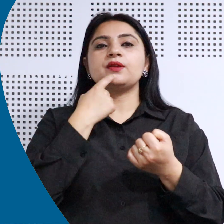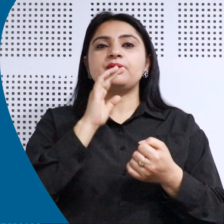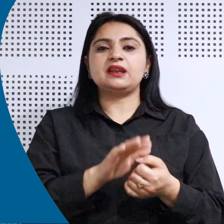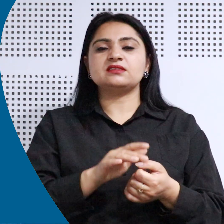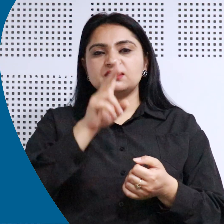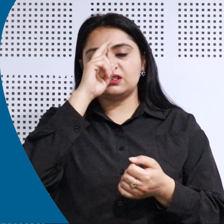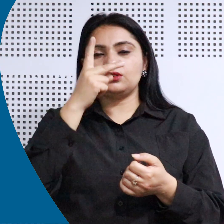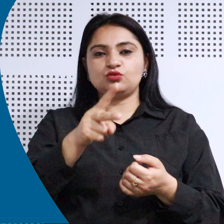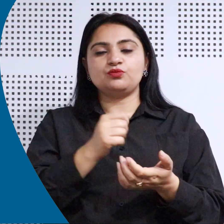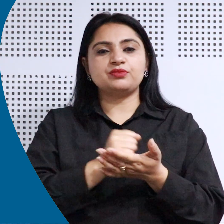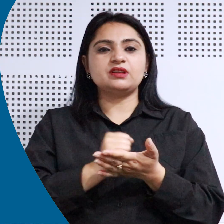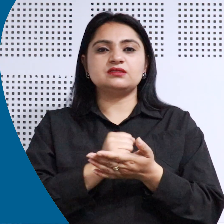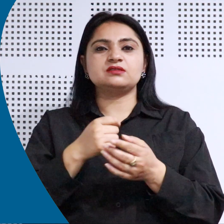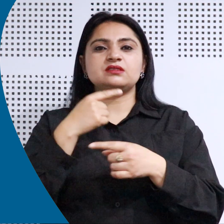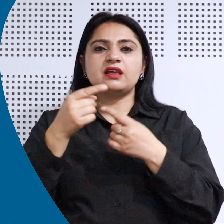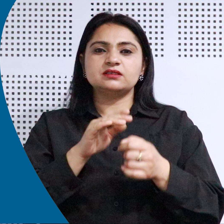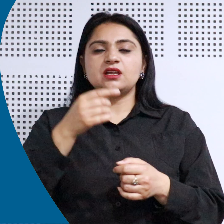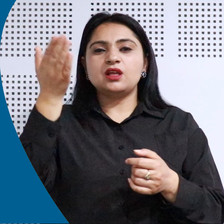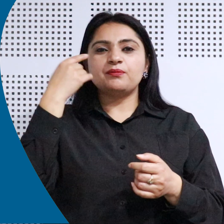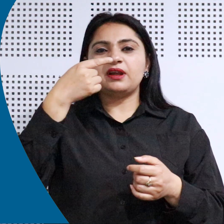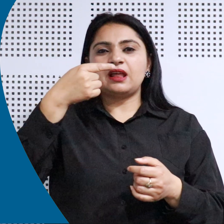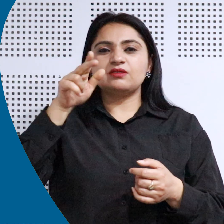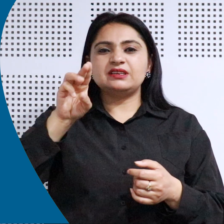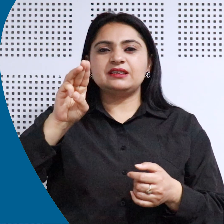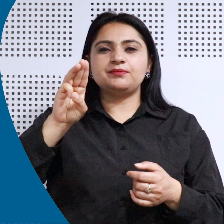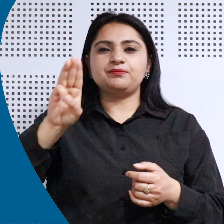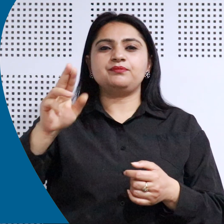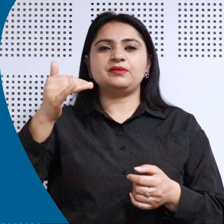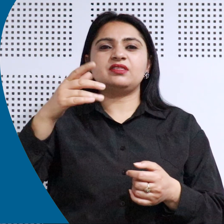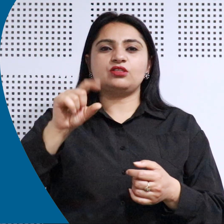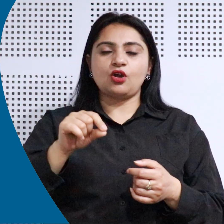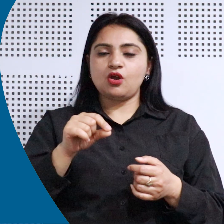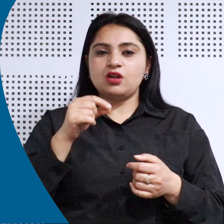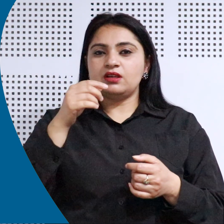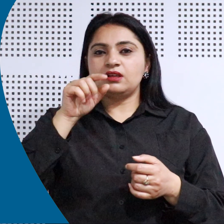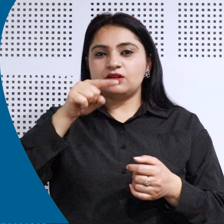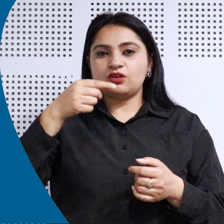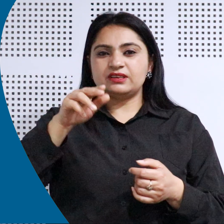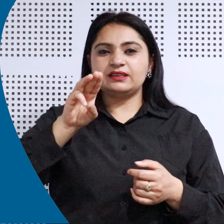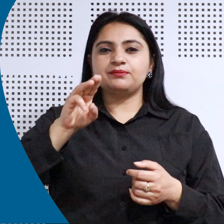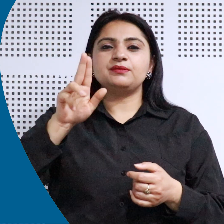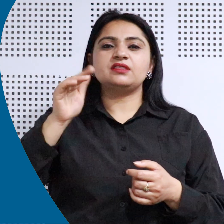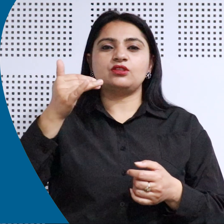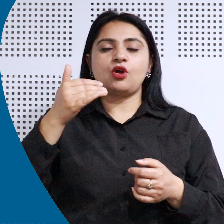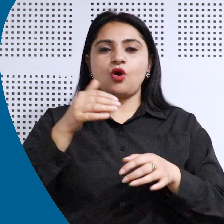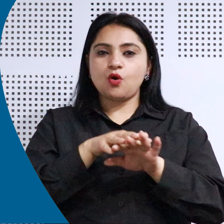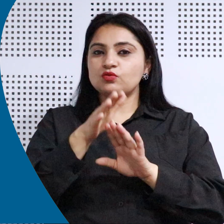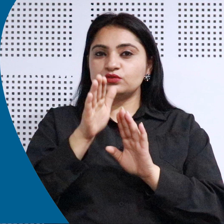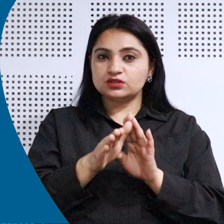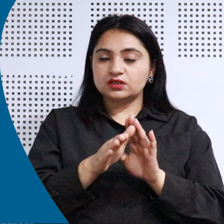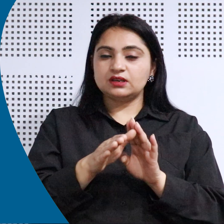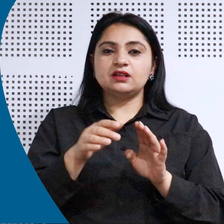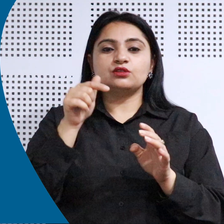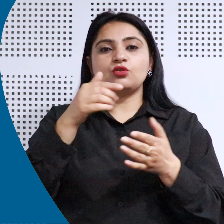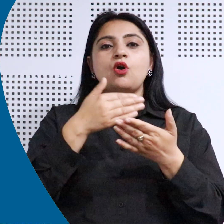प्रयास यहाँको जारी छ? पहिलेका निमित्तहरू अहिले पनि कयौँ छँदैछन्। त्यो हटाउने अभियान भएको छ। मबाट चाहिँ निमित्त दिने काम गरेको